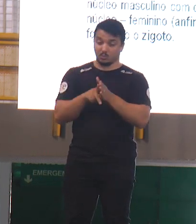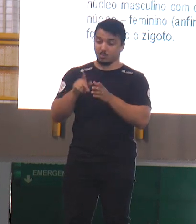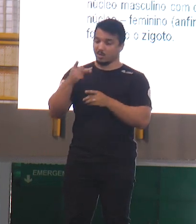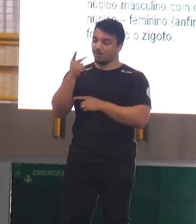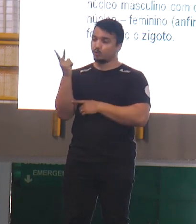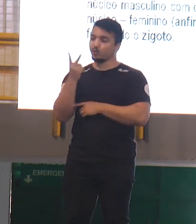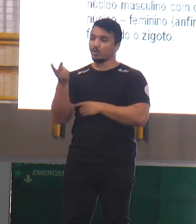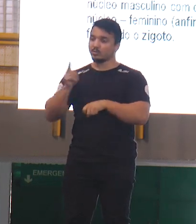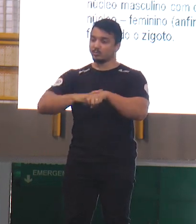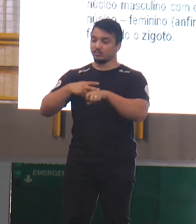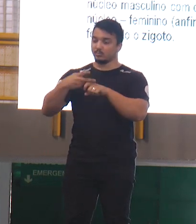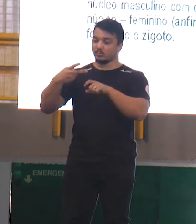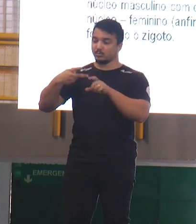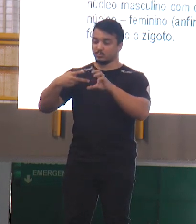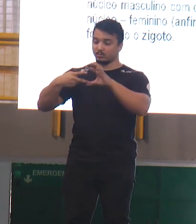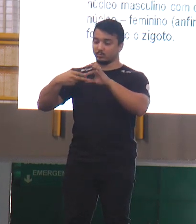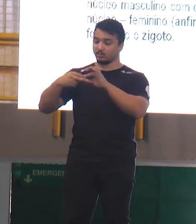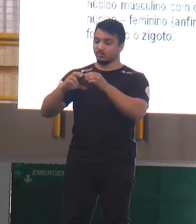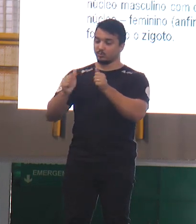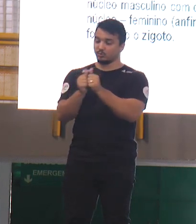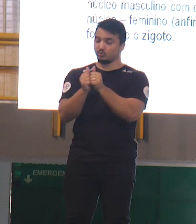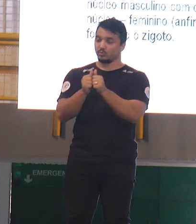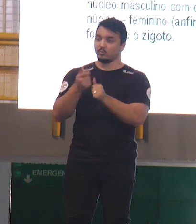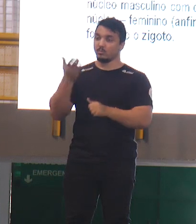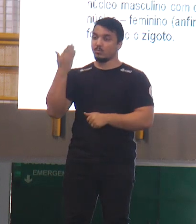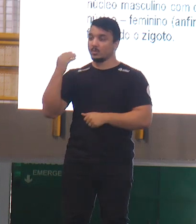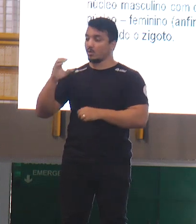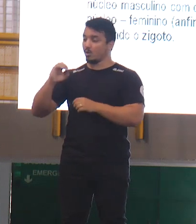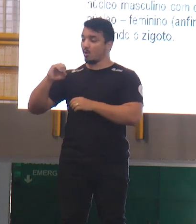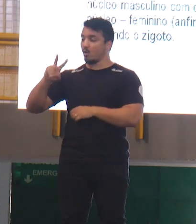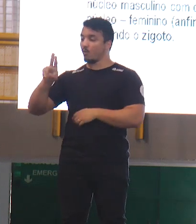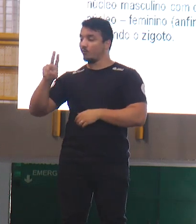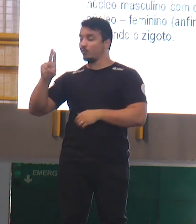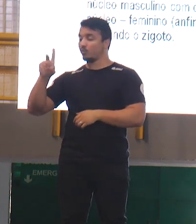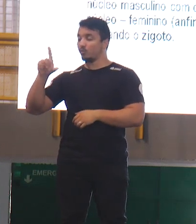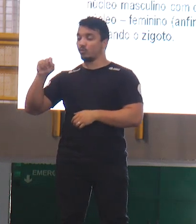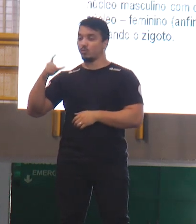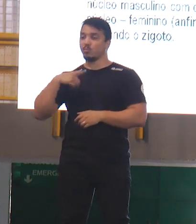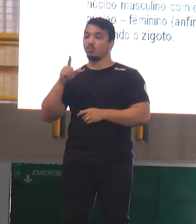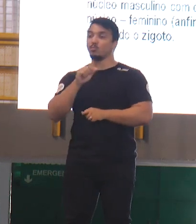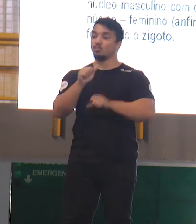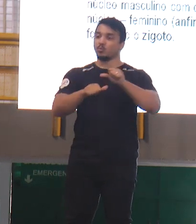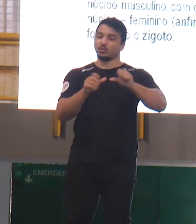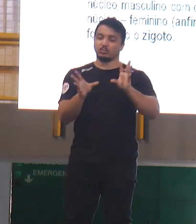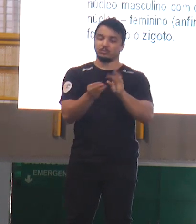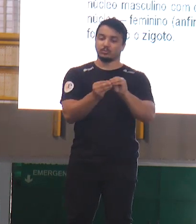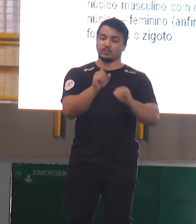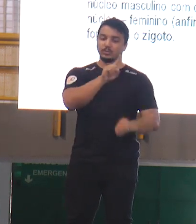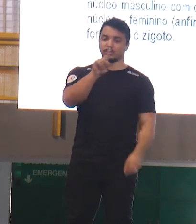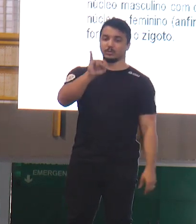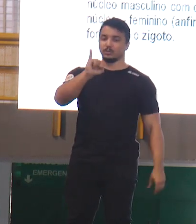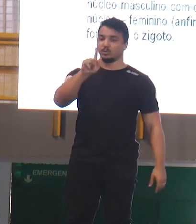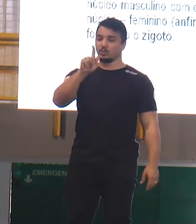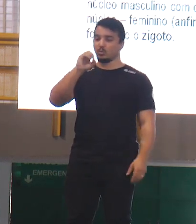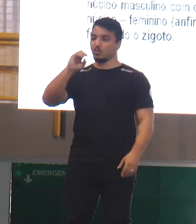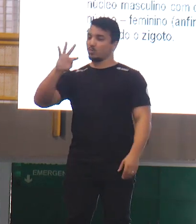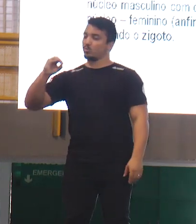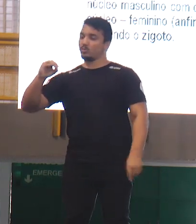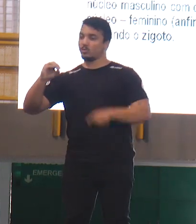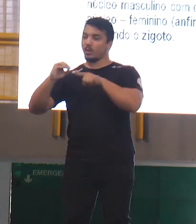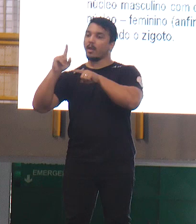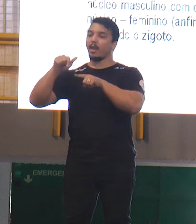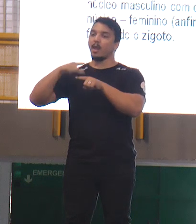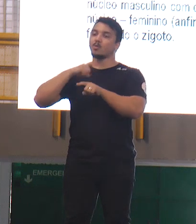e aí de fato o que era óvulo torna-se então zigoto, e esse zigoto vai começar a